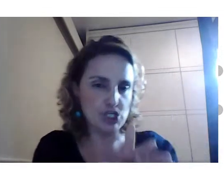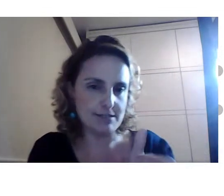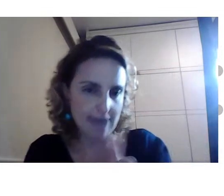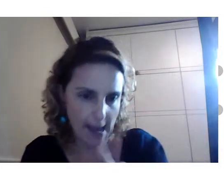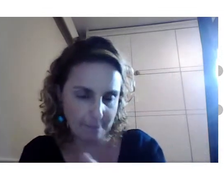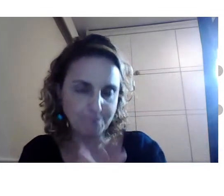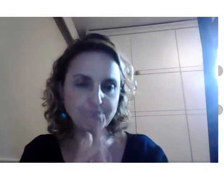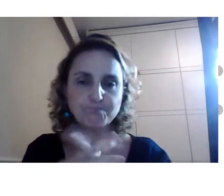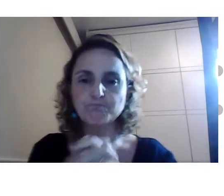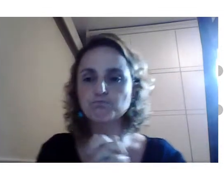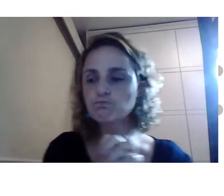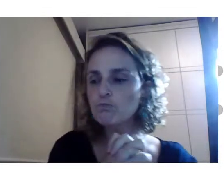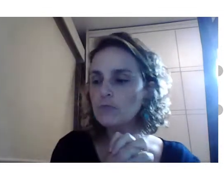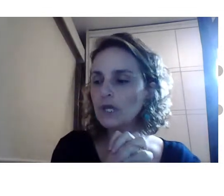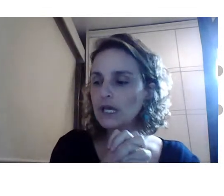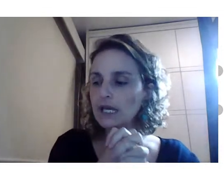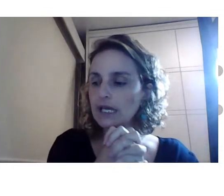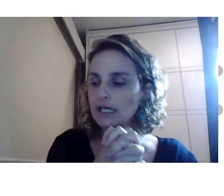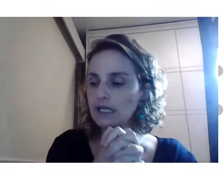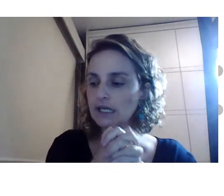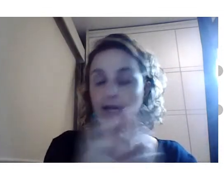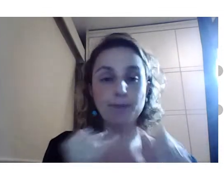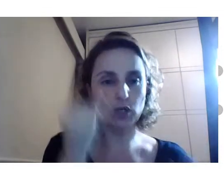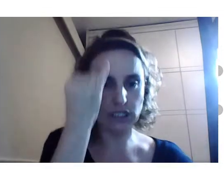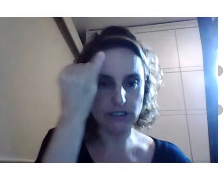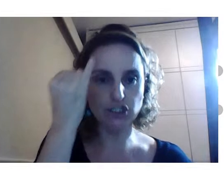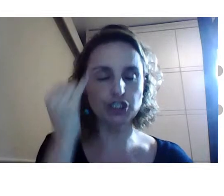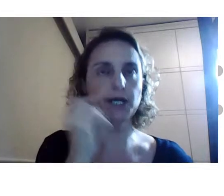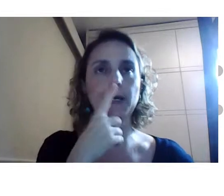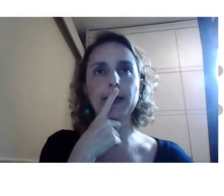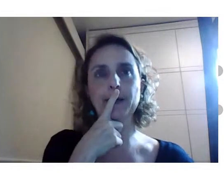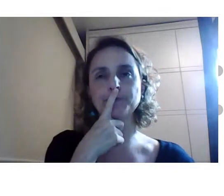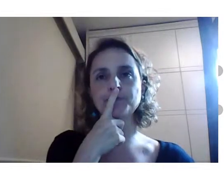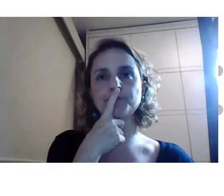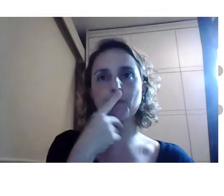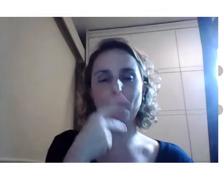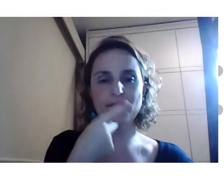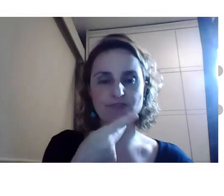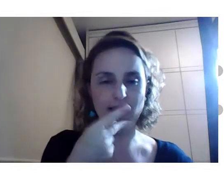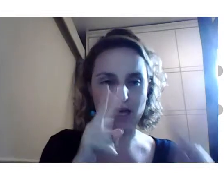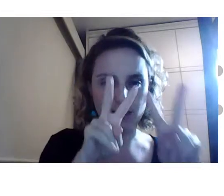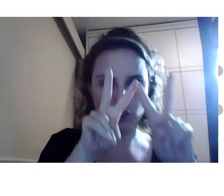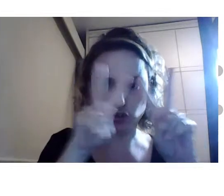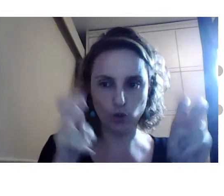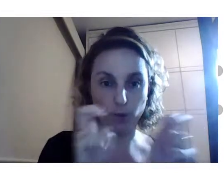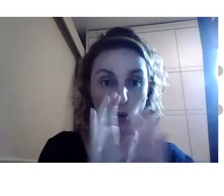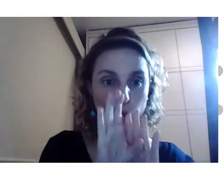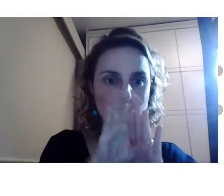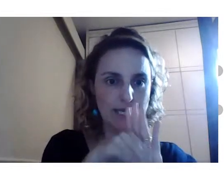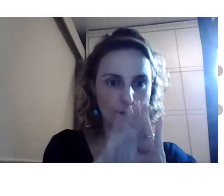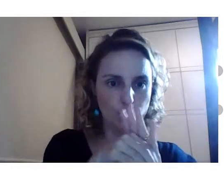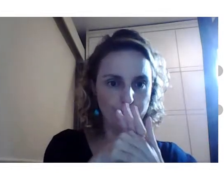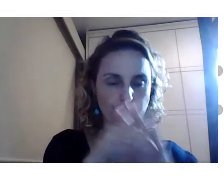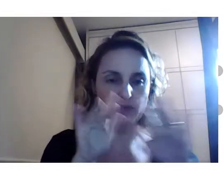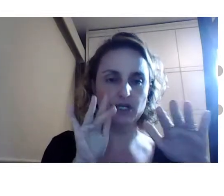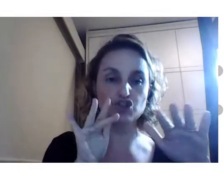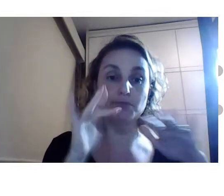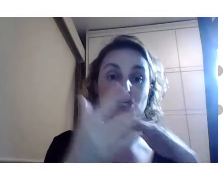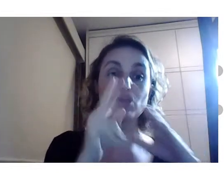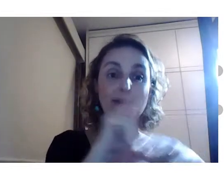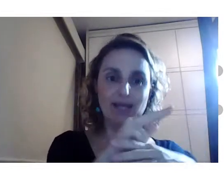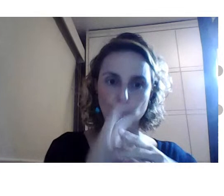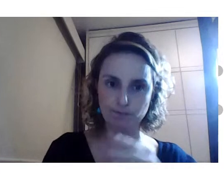e no mundo que os Todas têm interesse e eles podem pegar esse tema e pesquisar eles têm o contato com que tá acontecendo